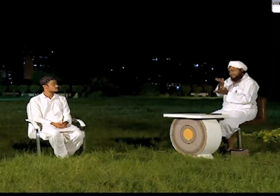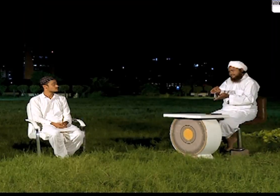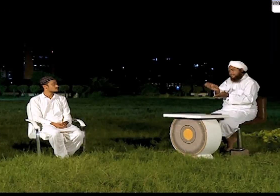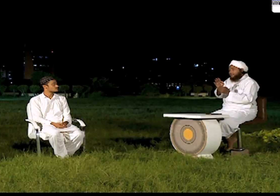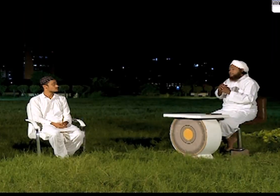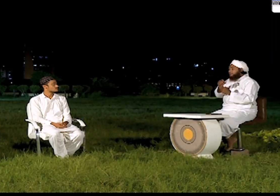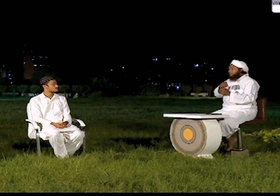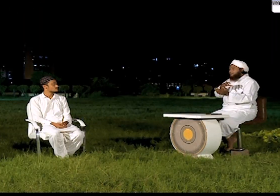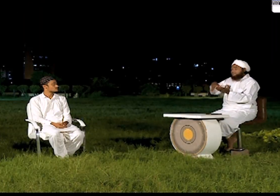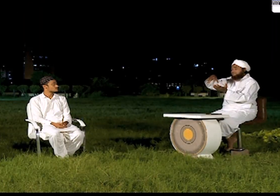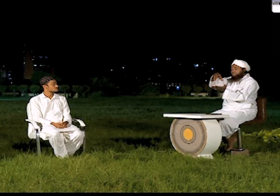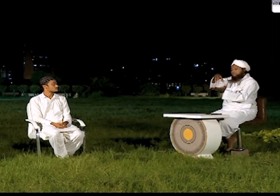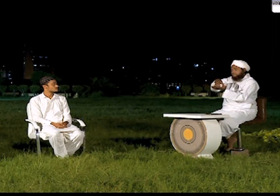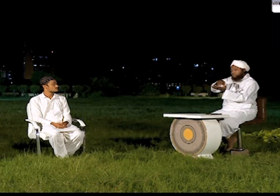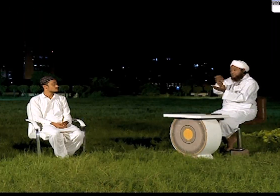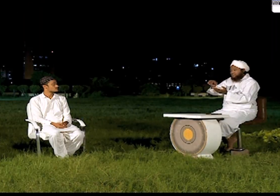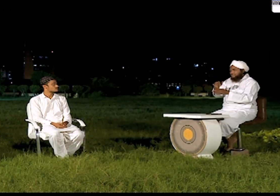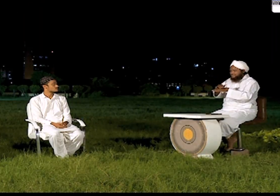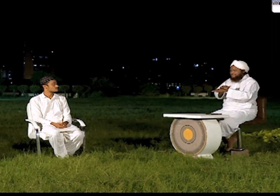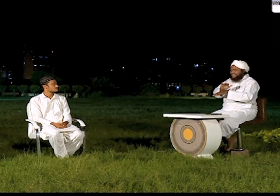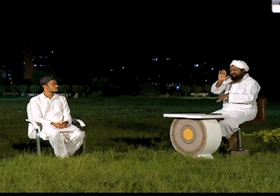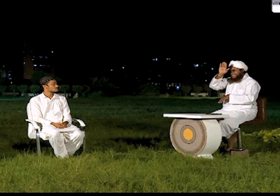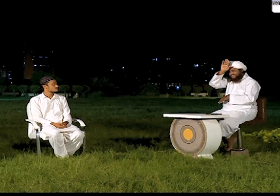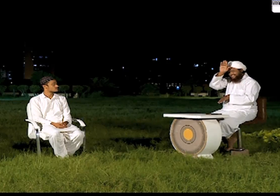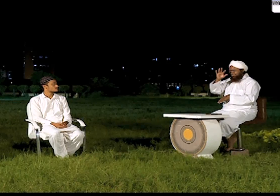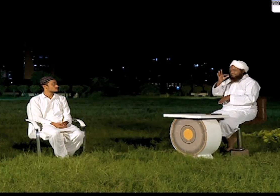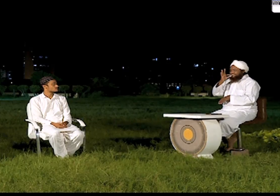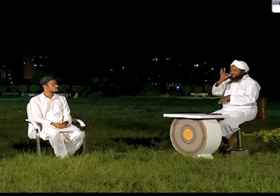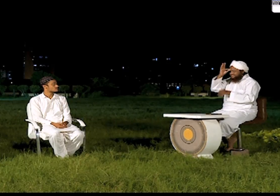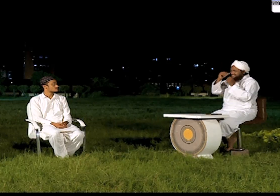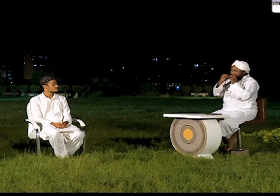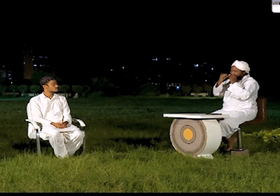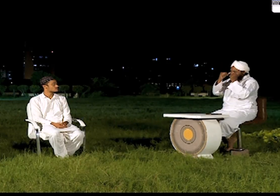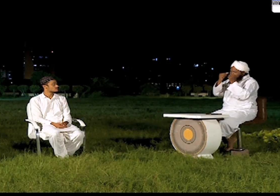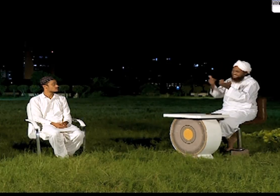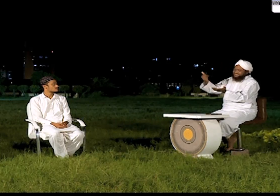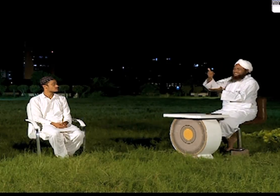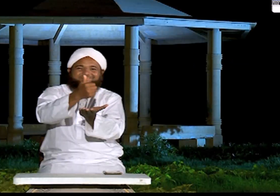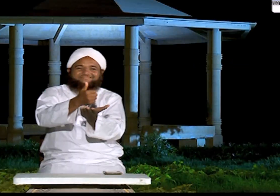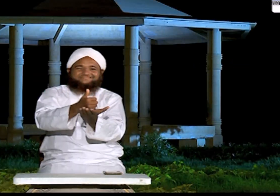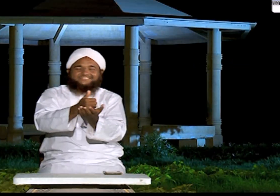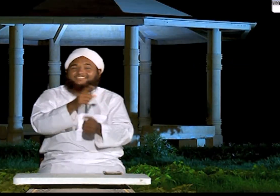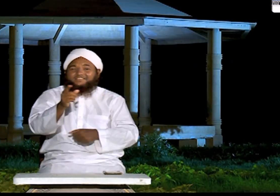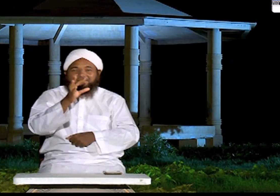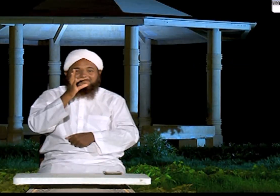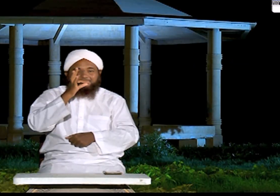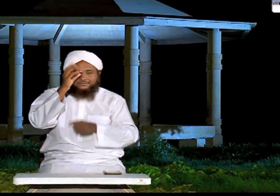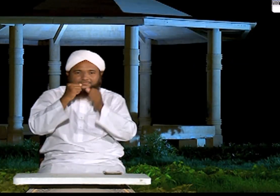بنو سلیم پہنچے تو وہاں پیارے آقا صلی اللہ علیہ وآلہ وسلم جلوہ کر تھے ابو لیلہ انساری آپ